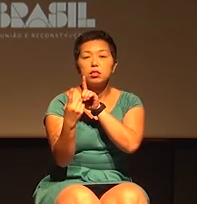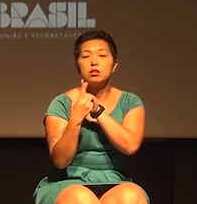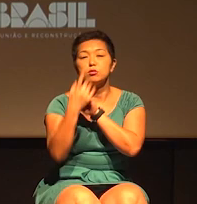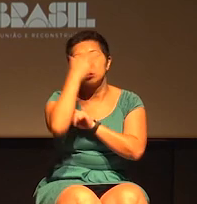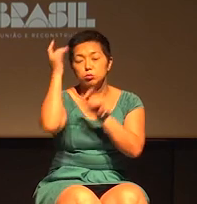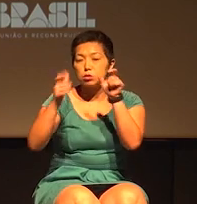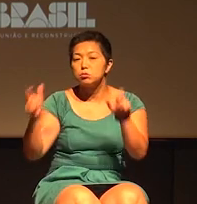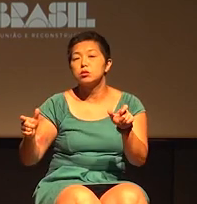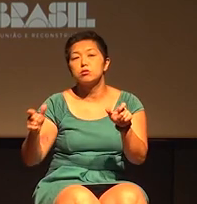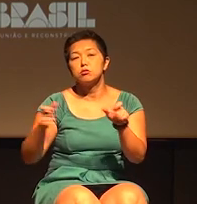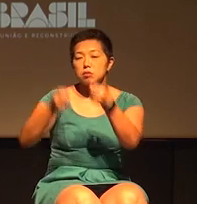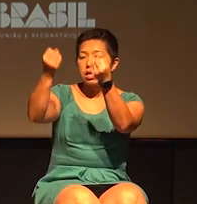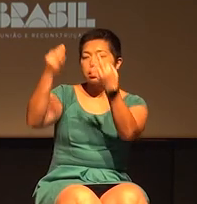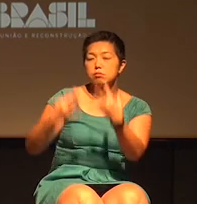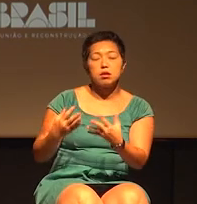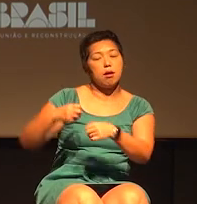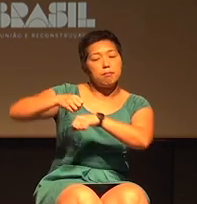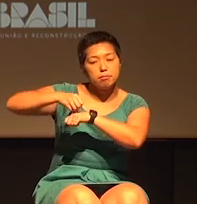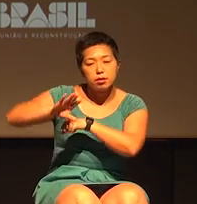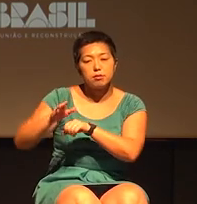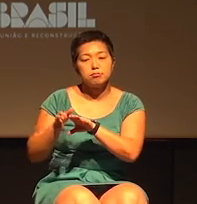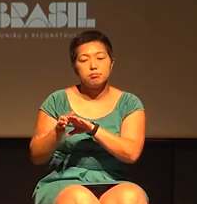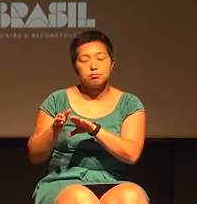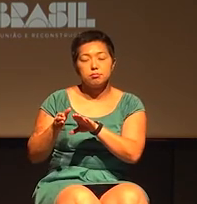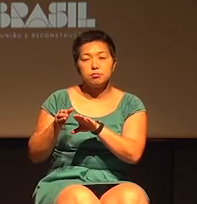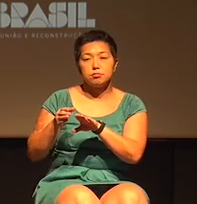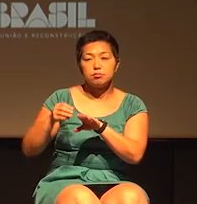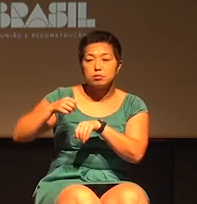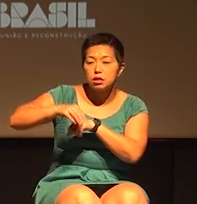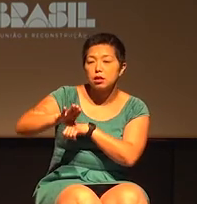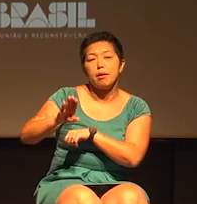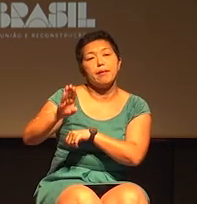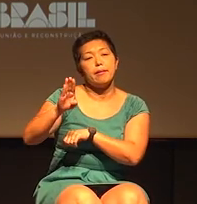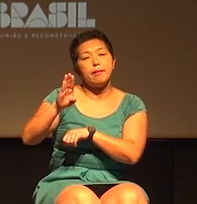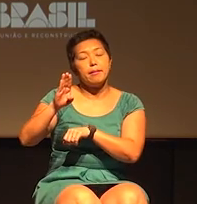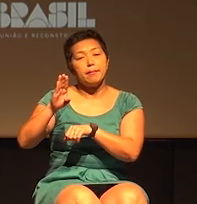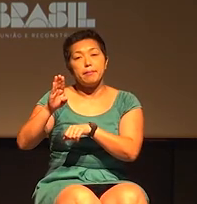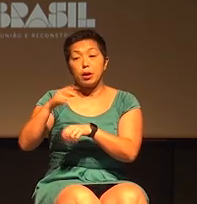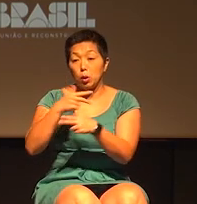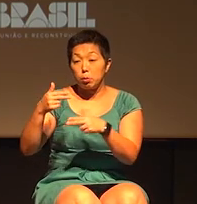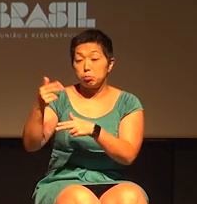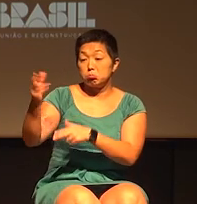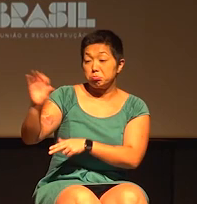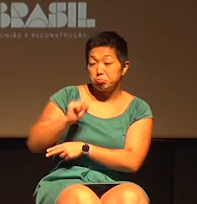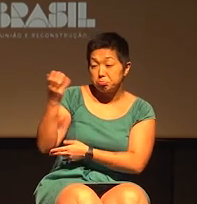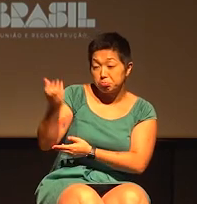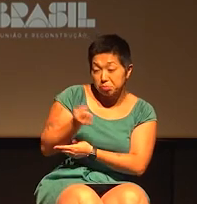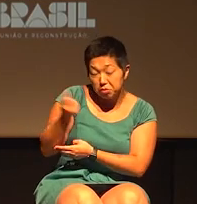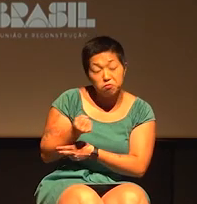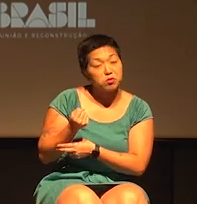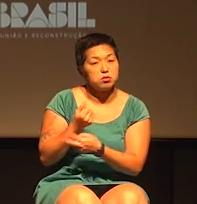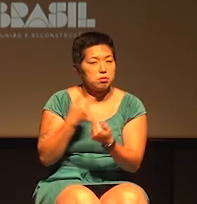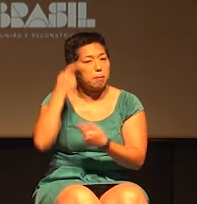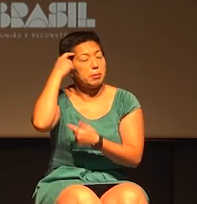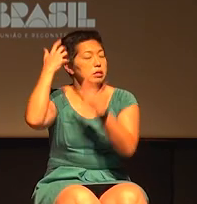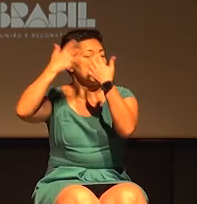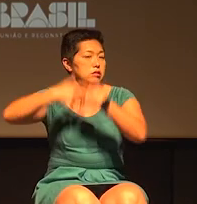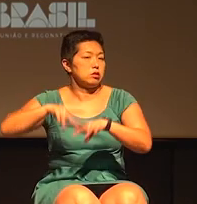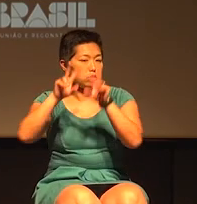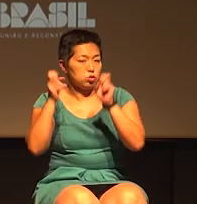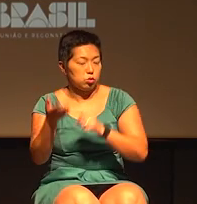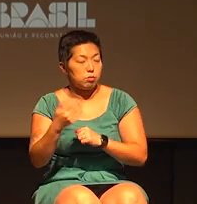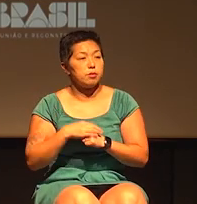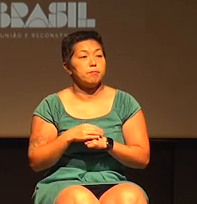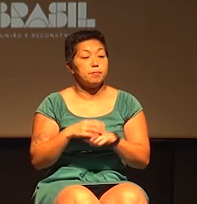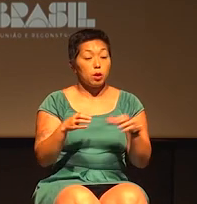com as pessoas para encaminhar para PR para benefício vamos vamos vamos pensar nessas coisas Ah o coletivo de